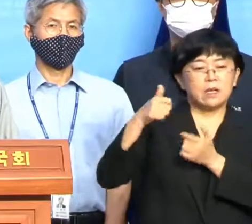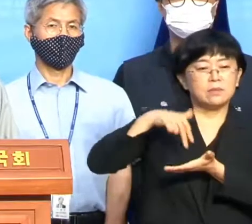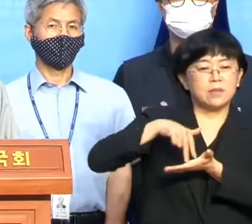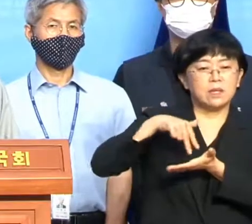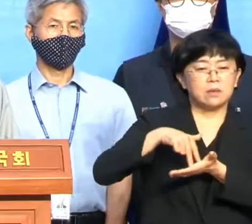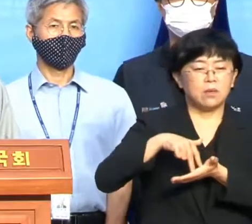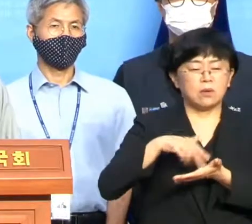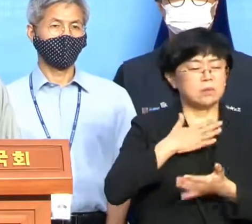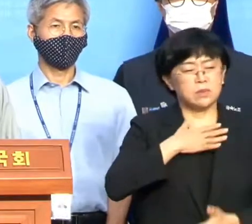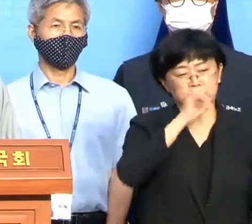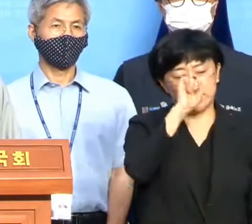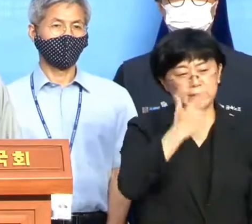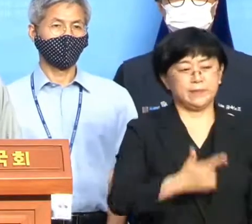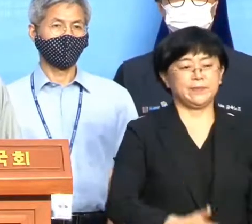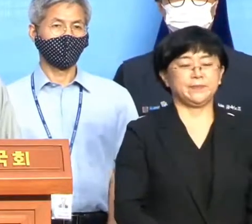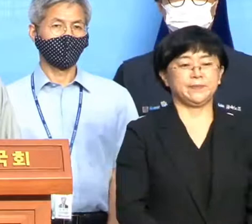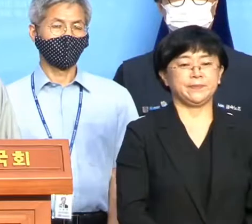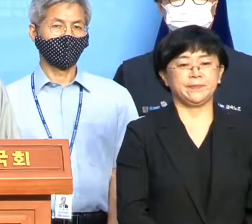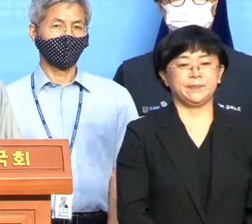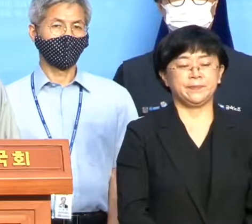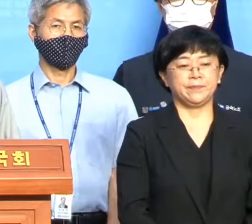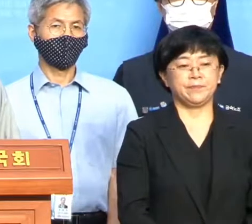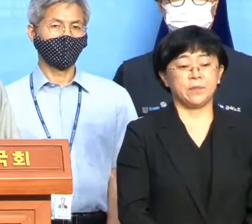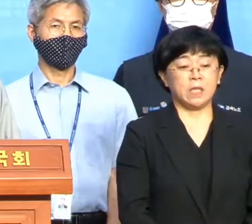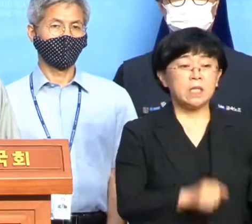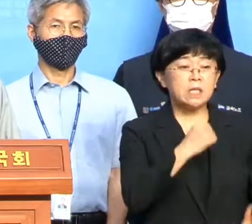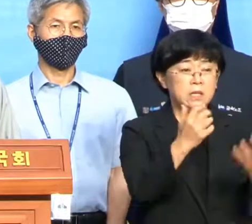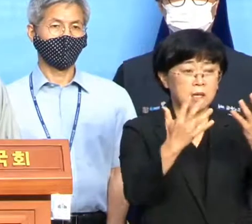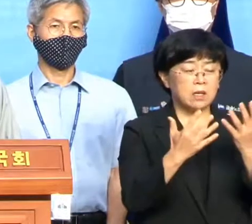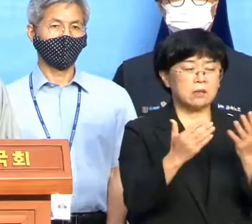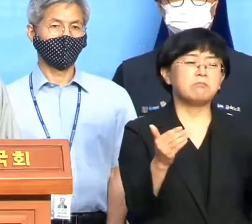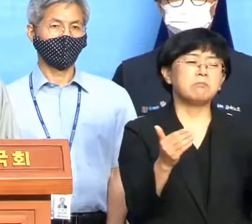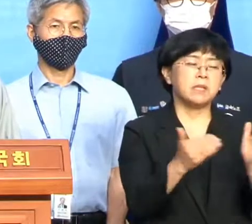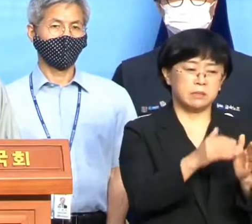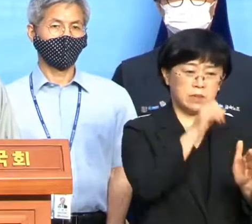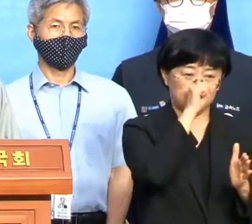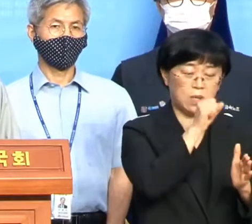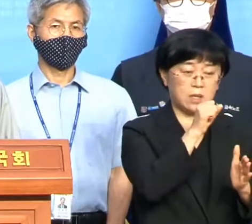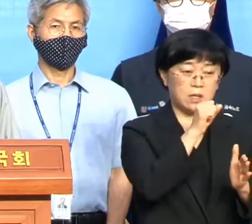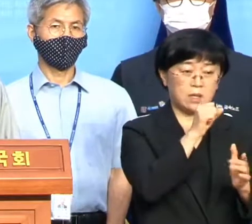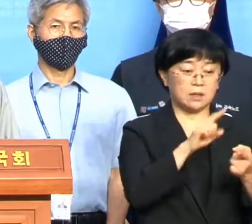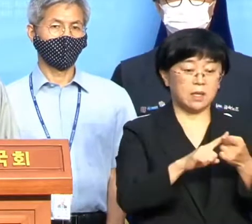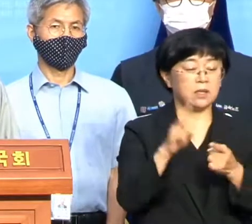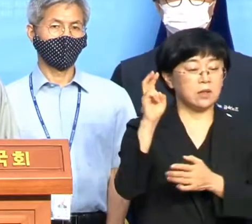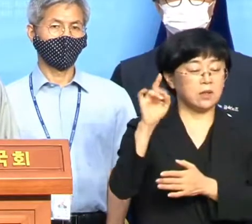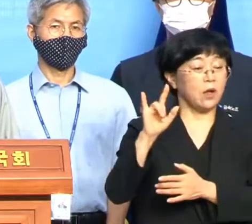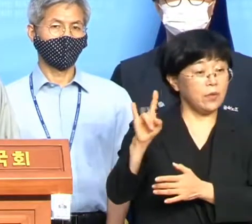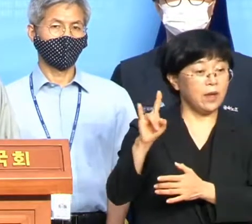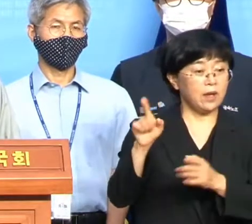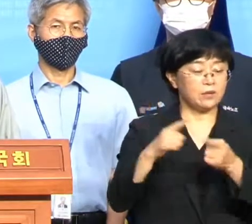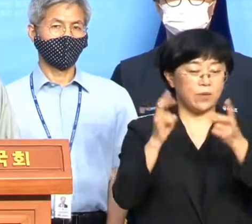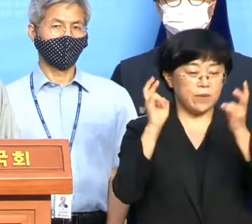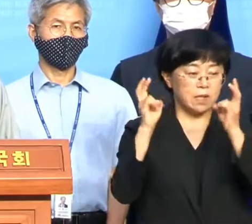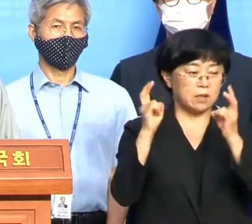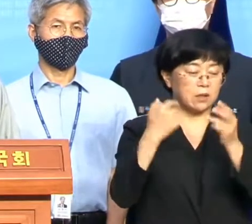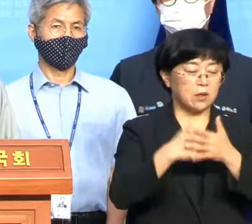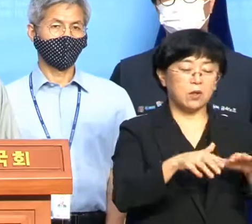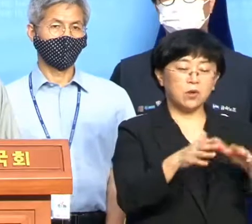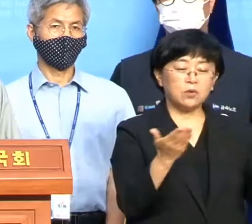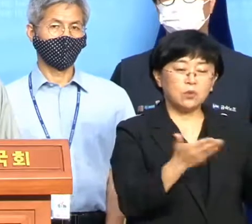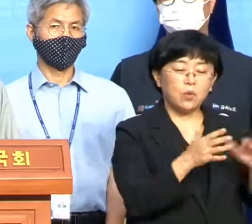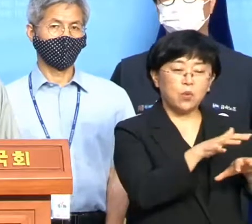1 감찰 있어요 2 기 자기를 끝으로 해서 현대 주거 베는 좀더 노동 타락 그리고